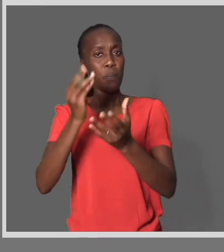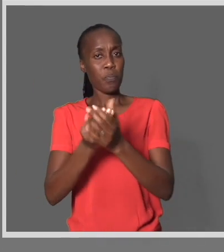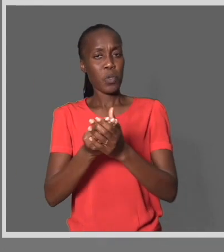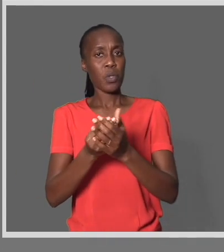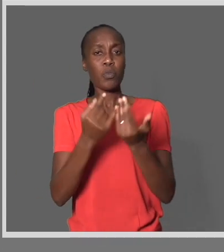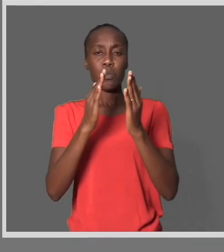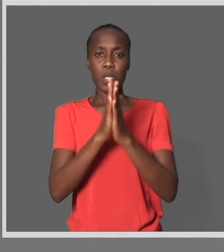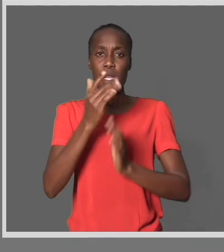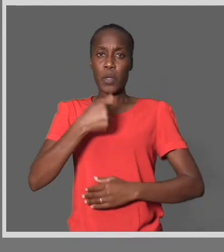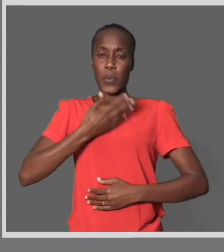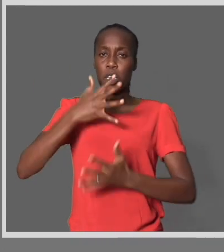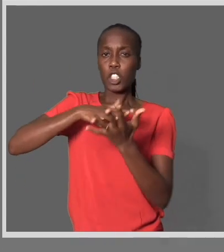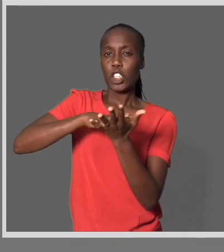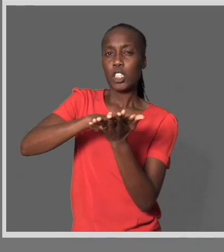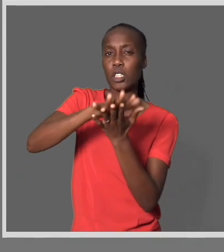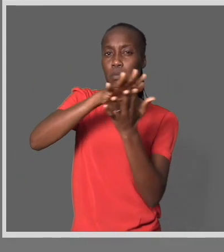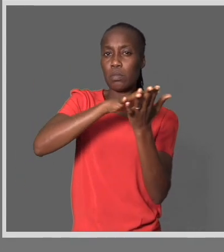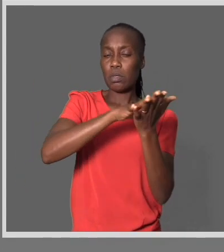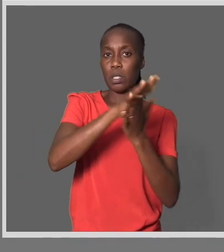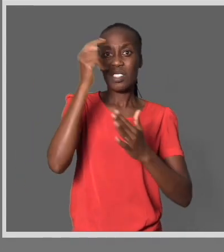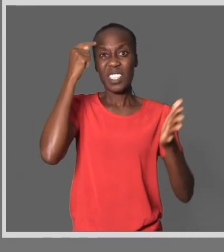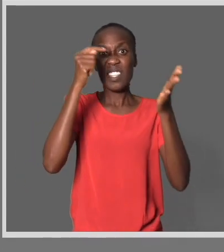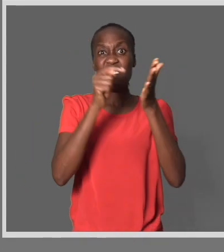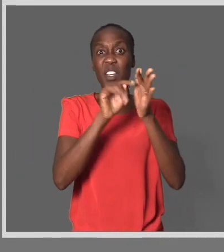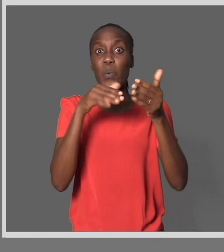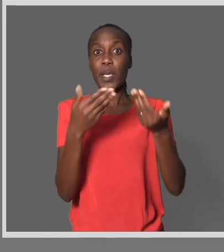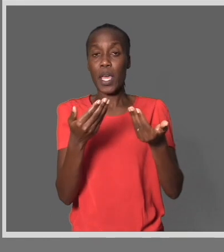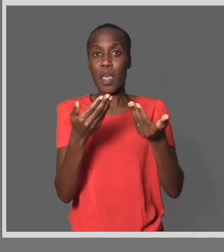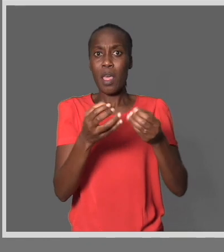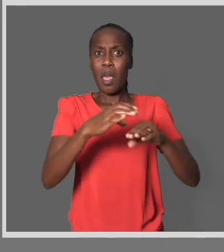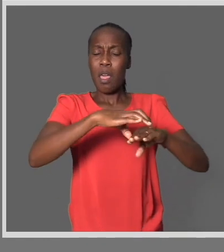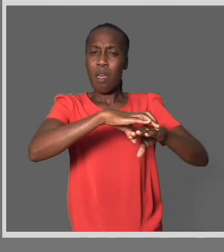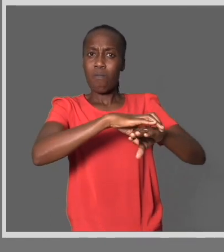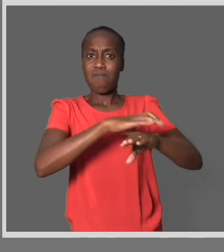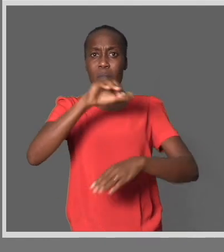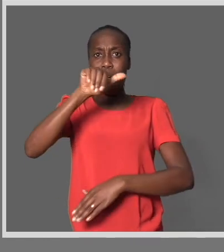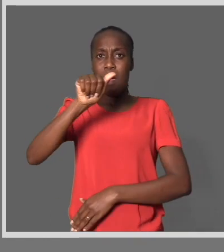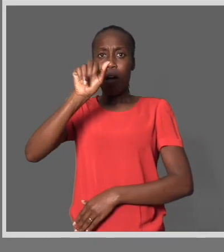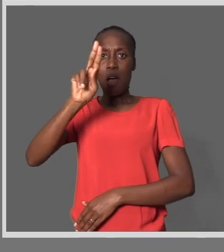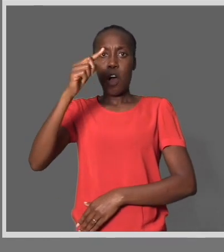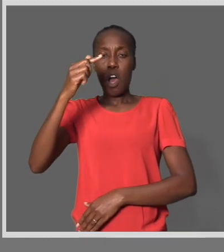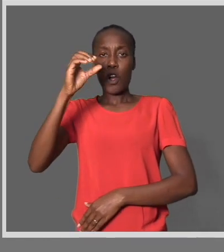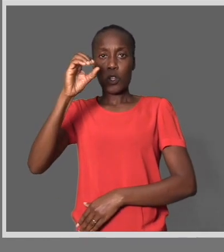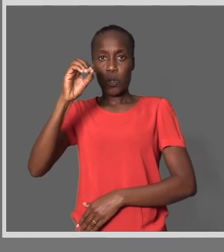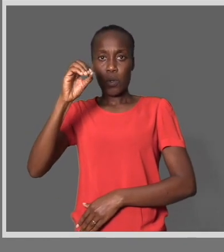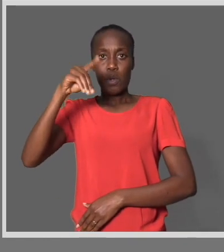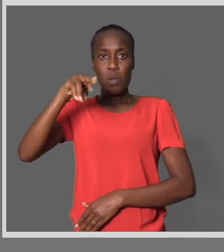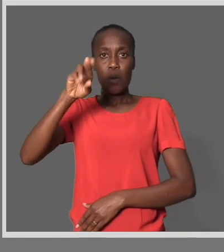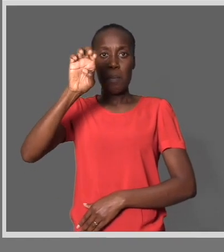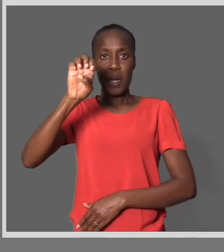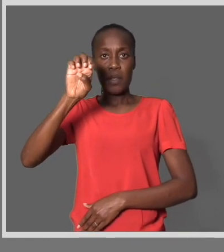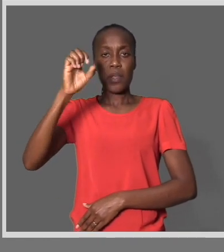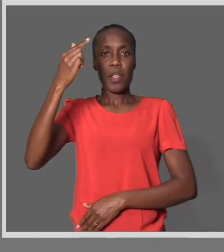podermos explicar aqui o que significa a ortoprotesia, esses aspectos todos como técnico de